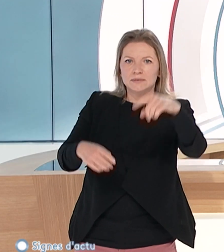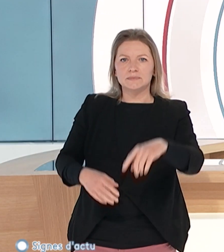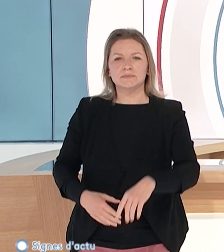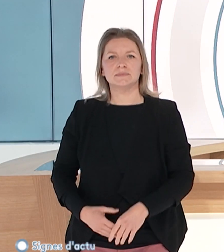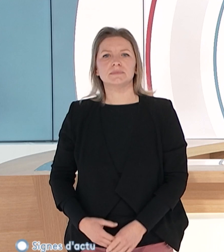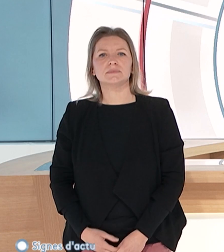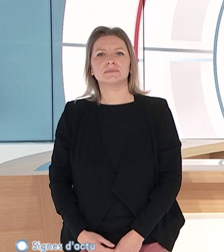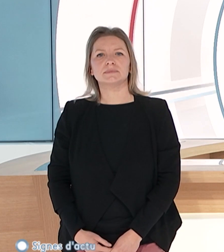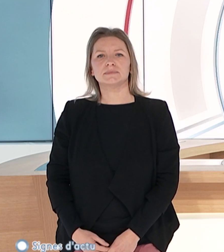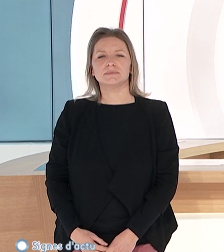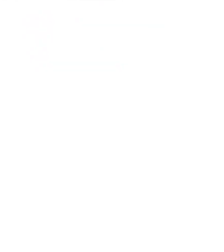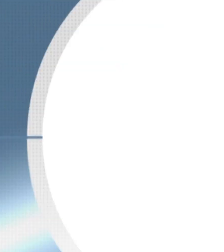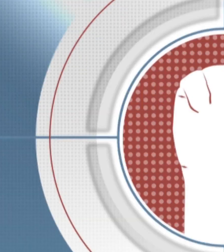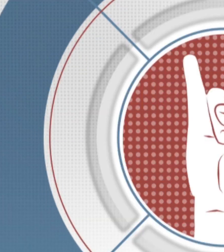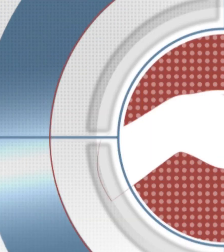au Brexit.